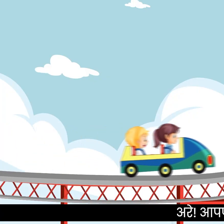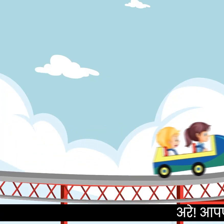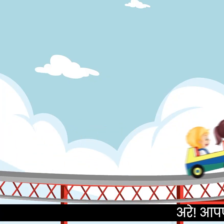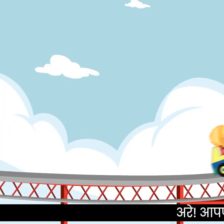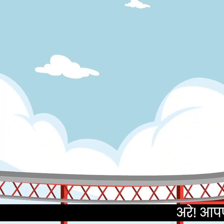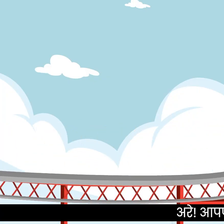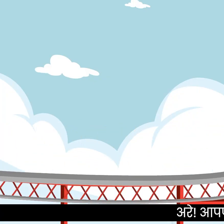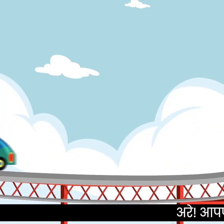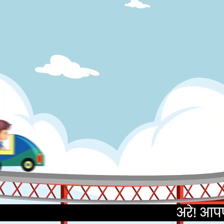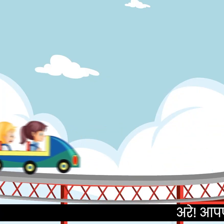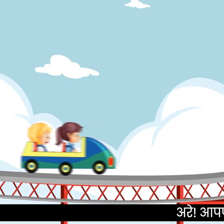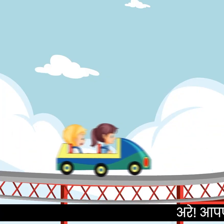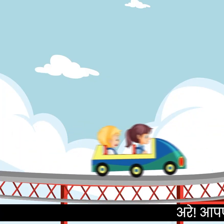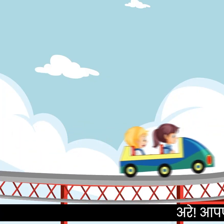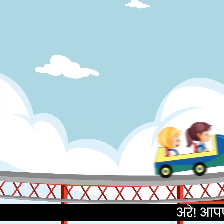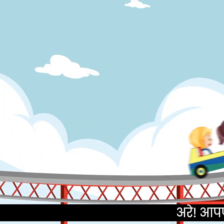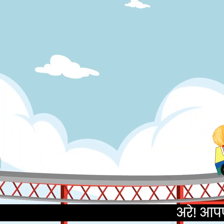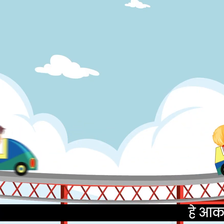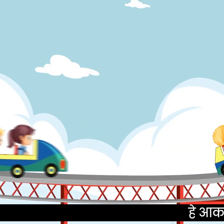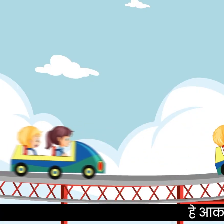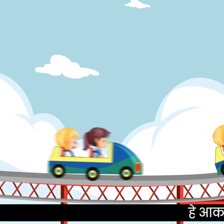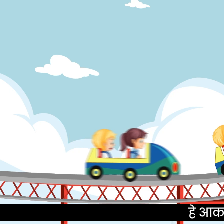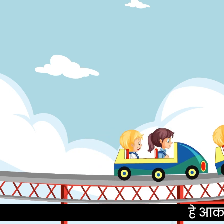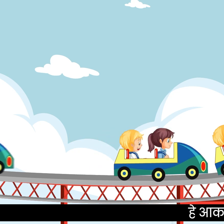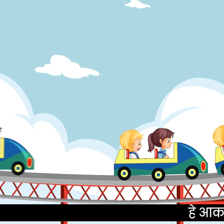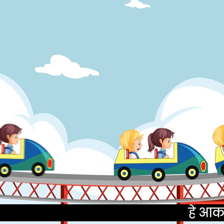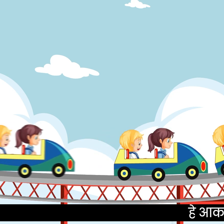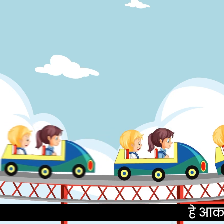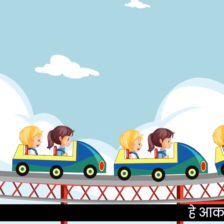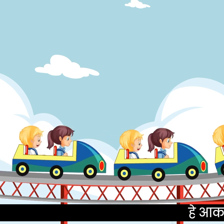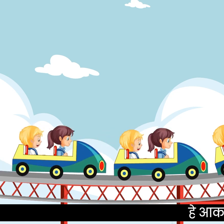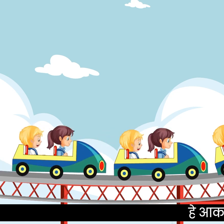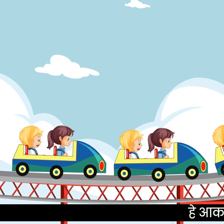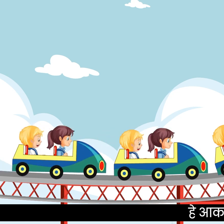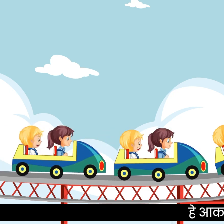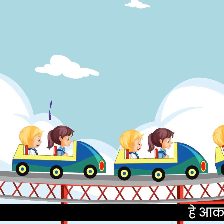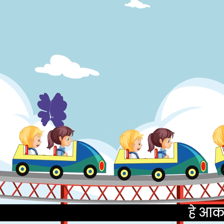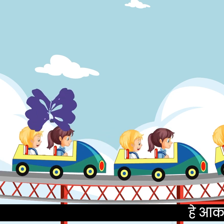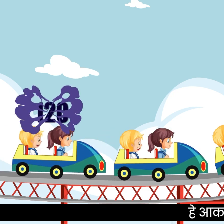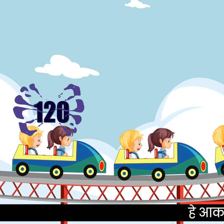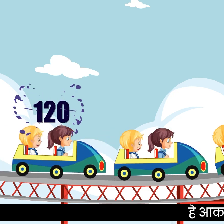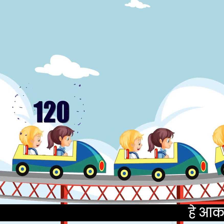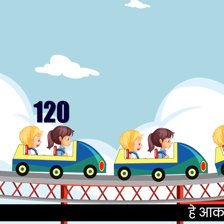अरे, आपण वर जात आहोत. हे आकडे पहा. 120, 130,